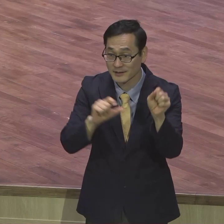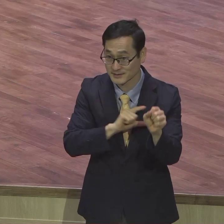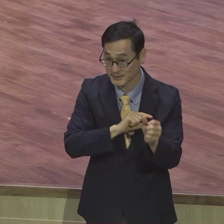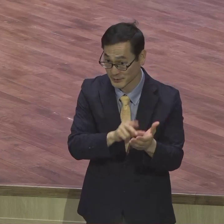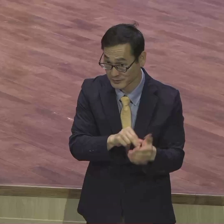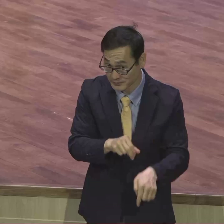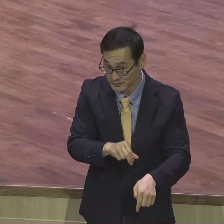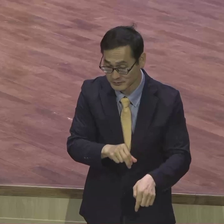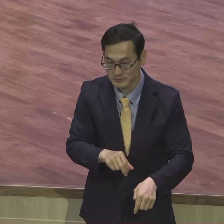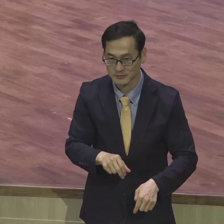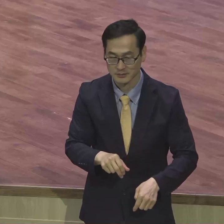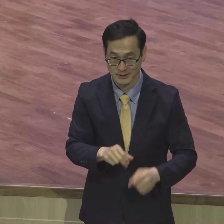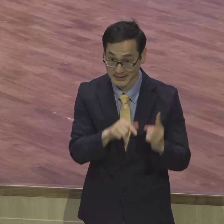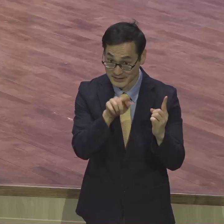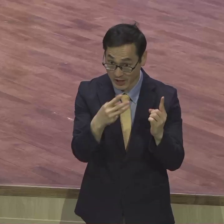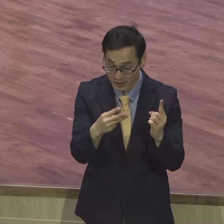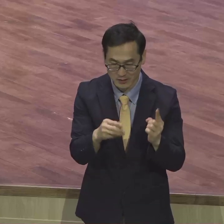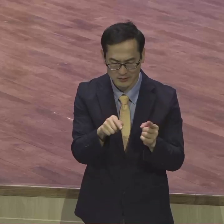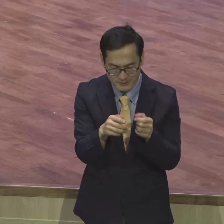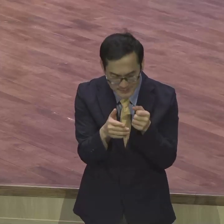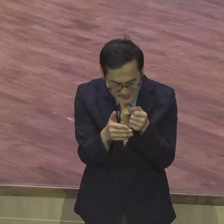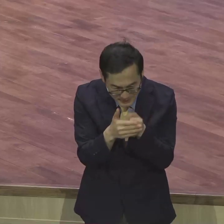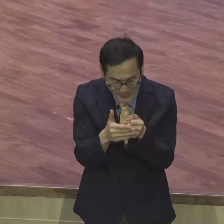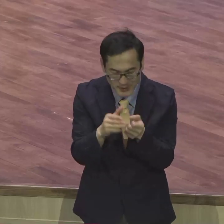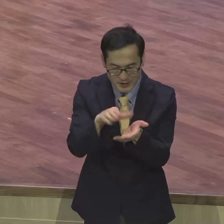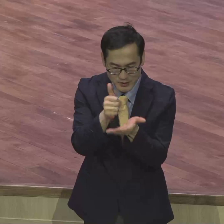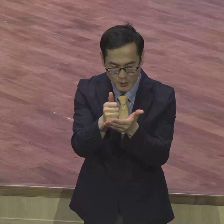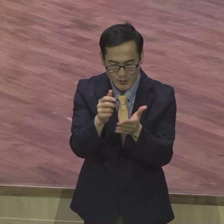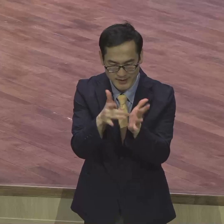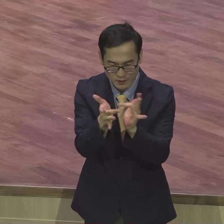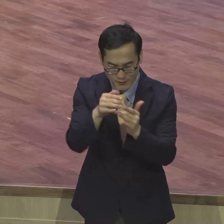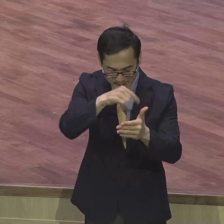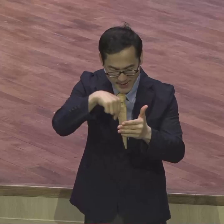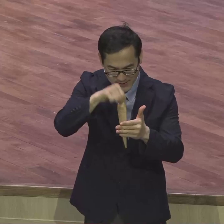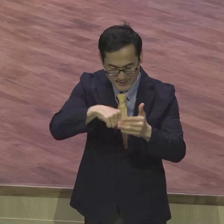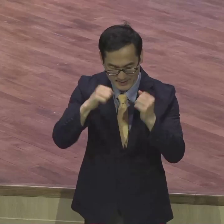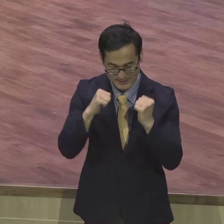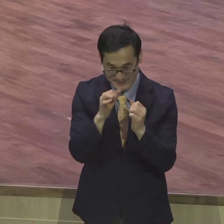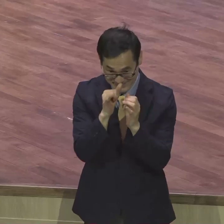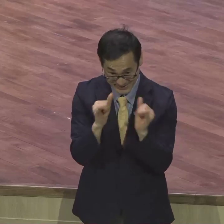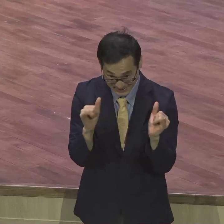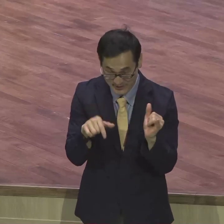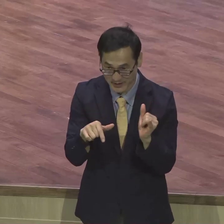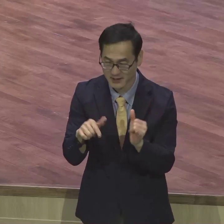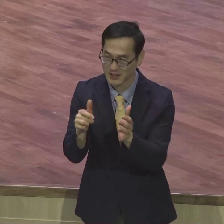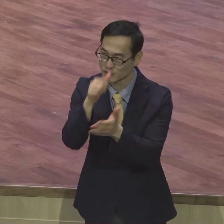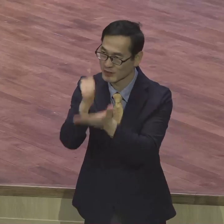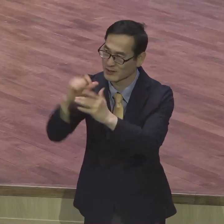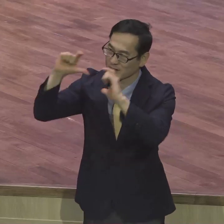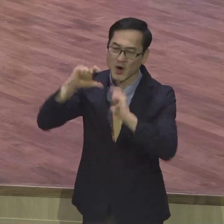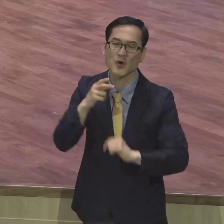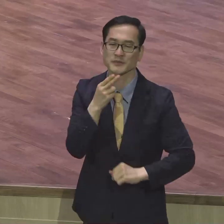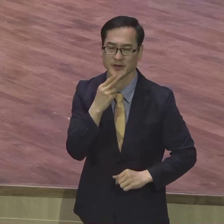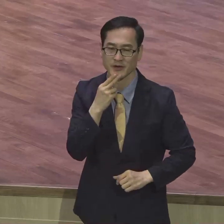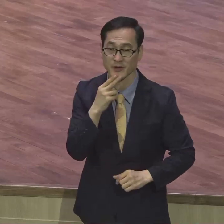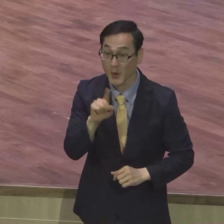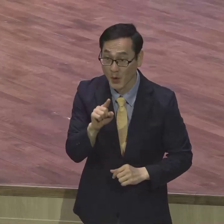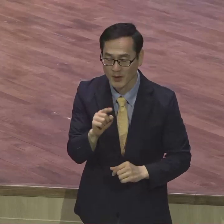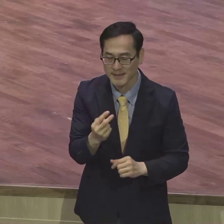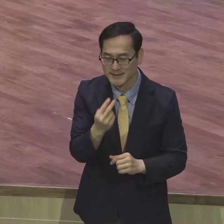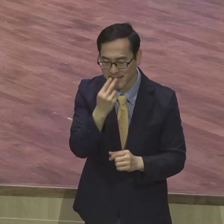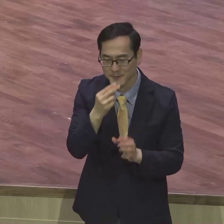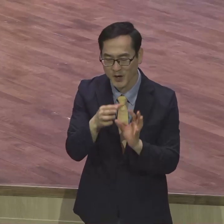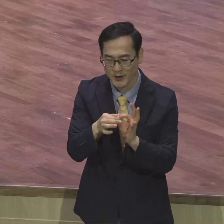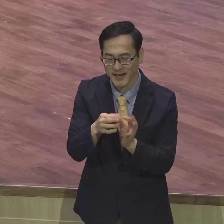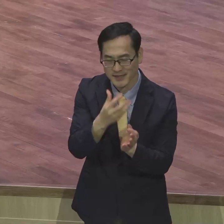그러므로 이제 그리스도 예수 안에 있는 자에게는 결코 정지함이 없나니 이는 그리스도 예수 안에 있는 생명의 성령의